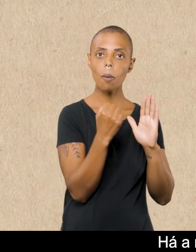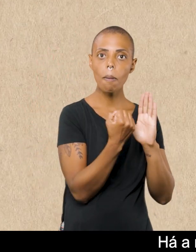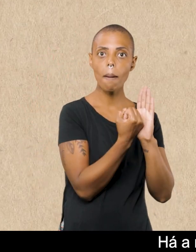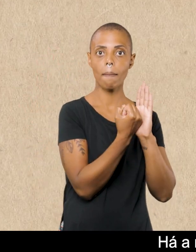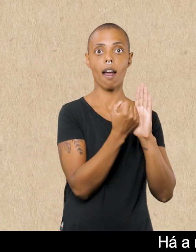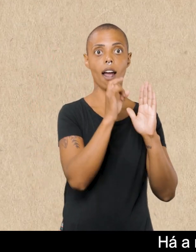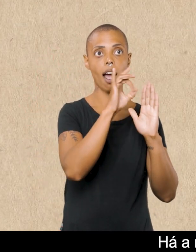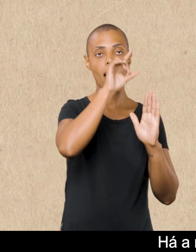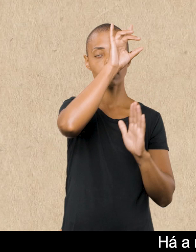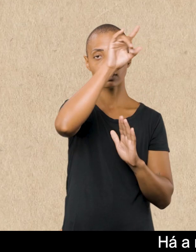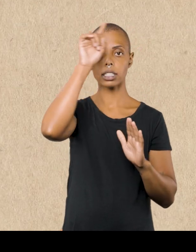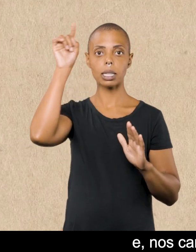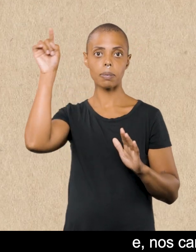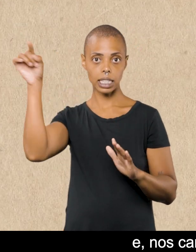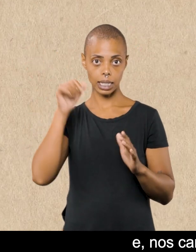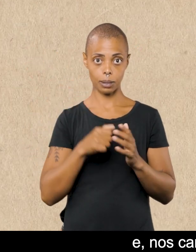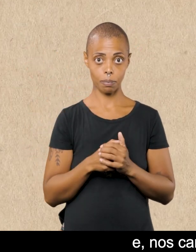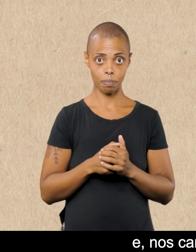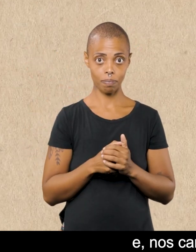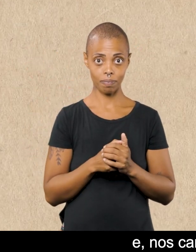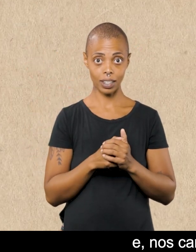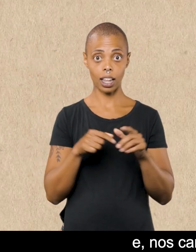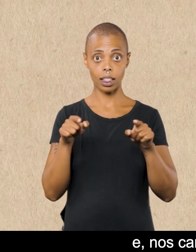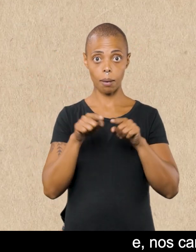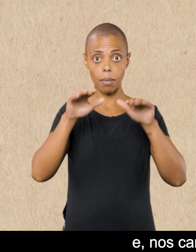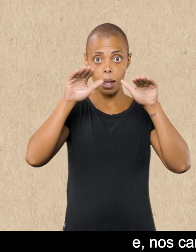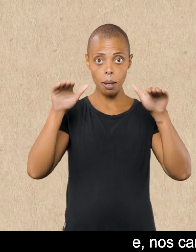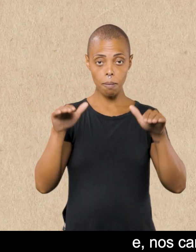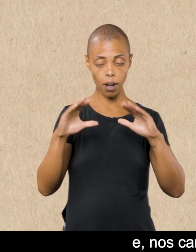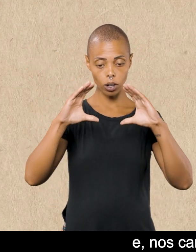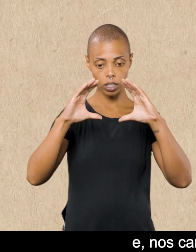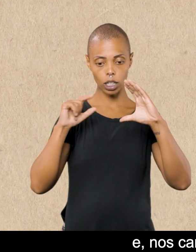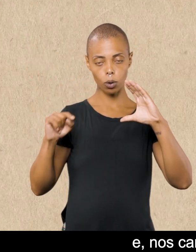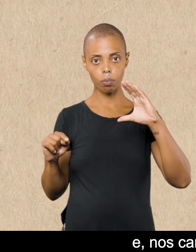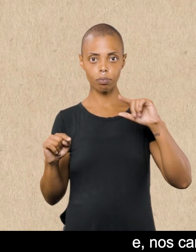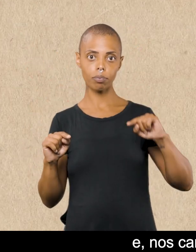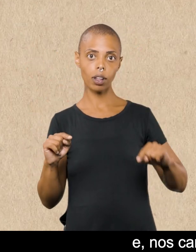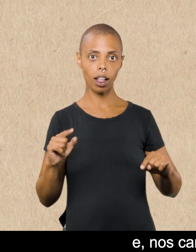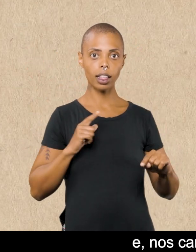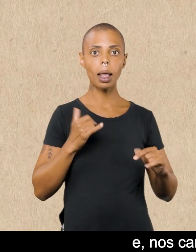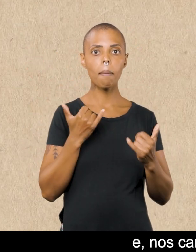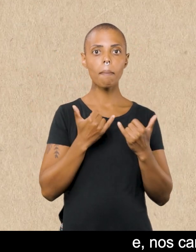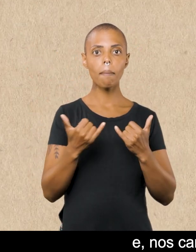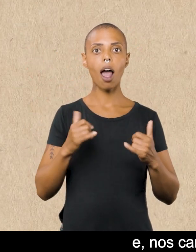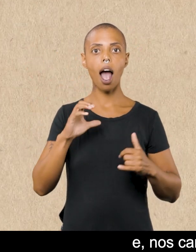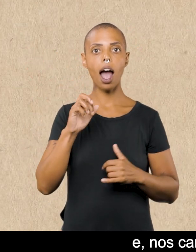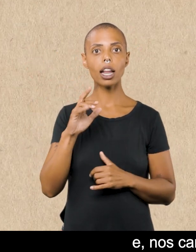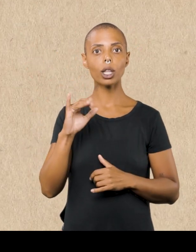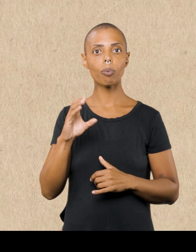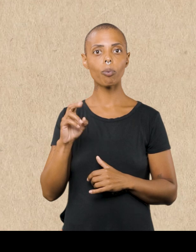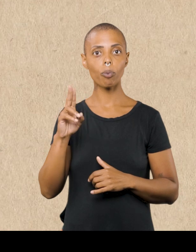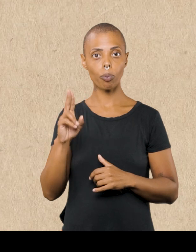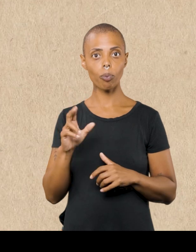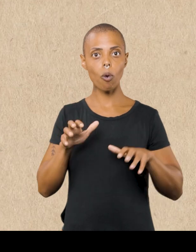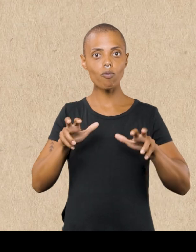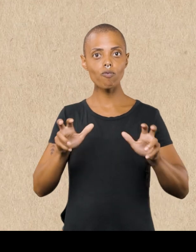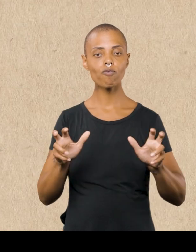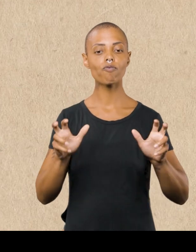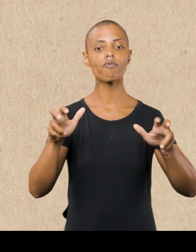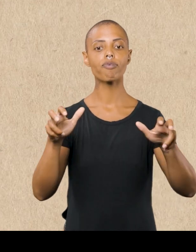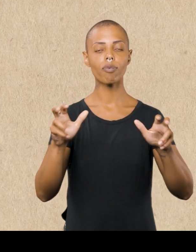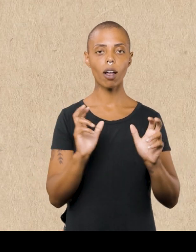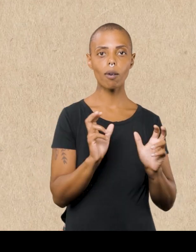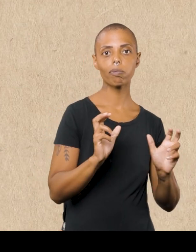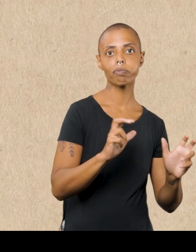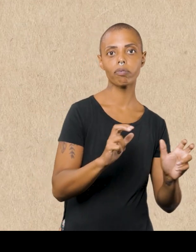vermelhos e laranjas alternados. Há a marca de uma mão em cada canto superior da obra. E nos cantos, abaixo do círculo,